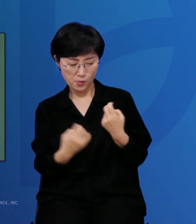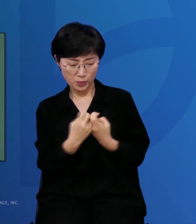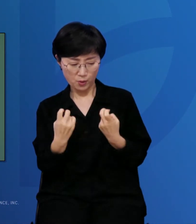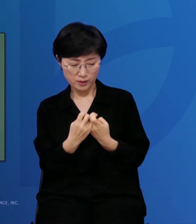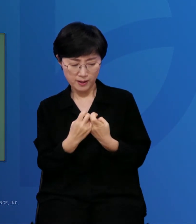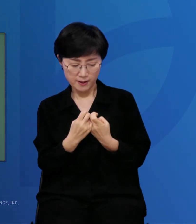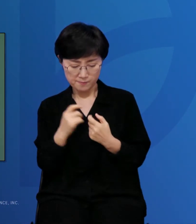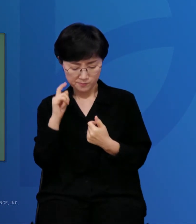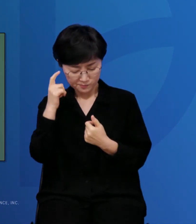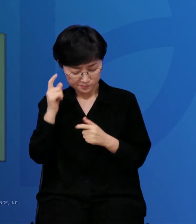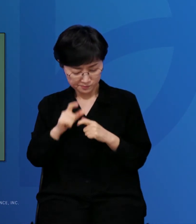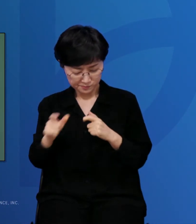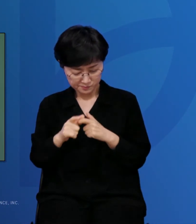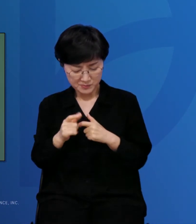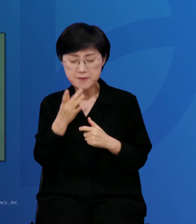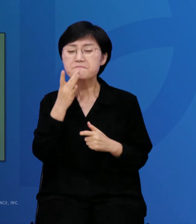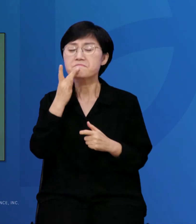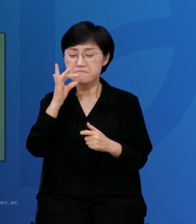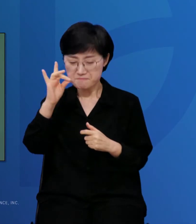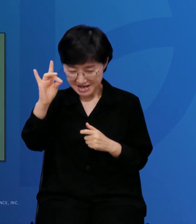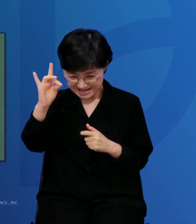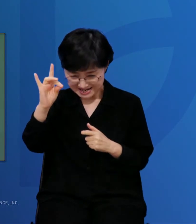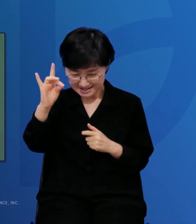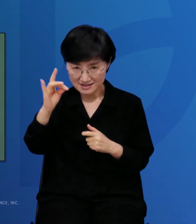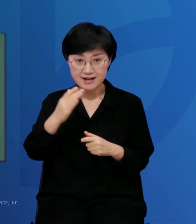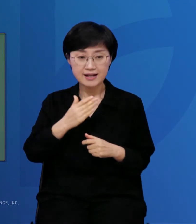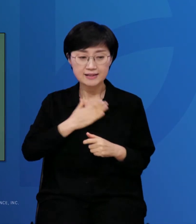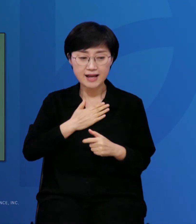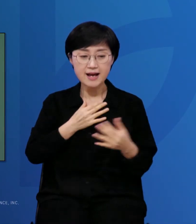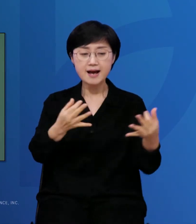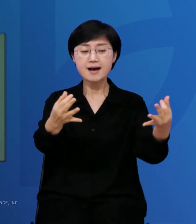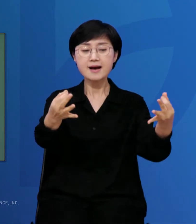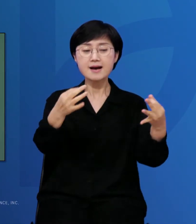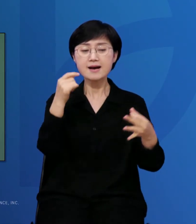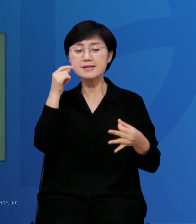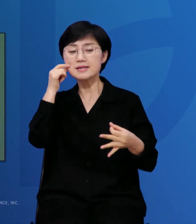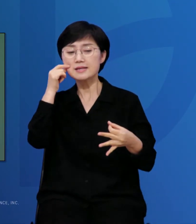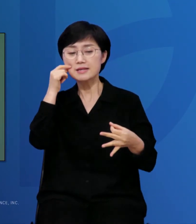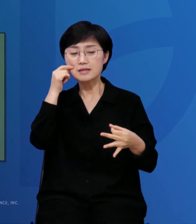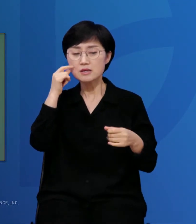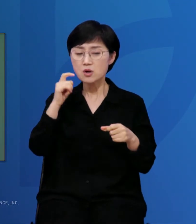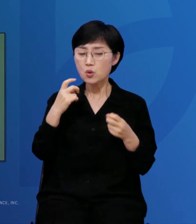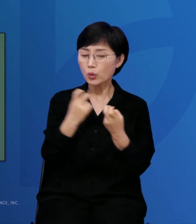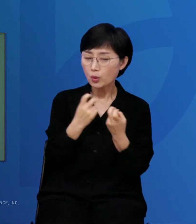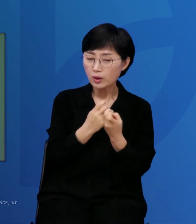因为反对他，他就开始动脑想。 내가 제일 인기를 끌 수 있고 이스라엘이 제일 좋아하는 게 뭘까?